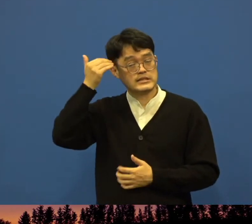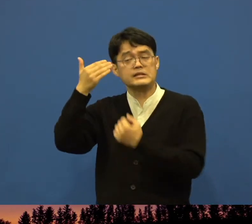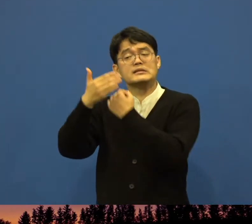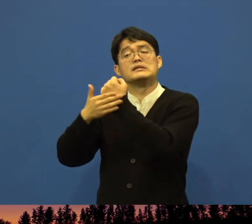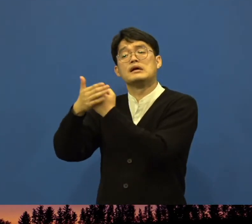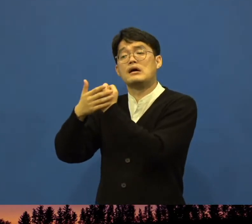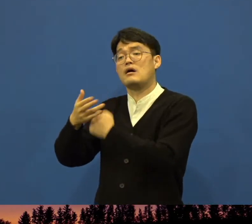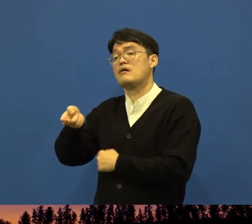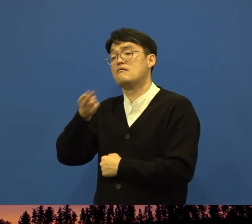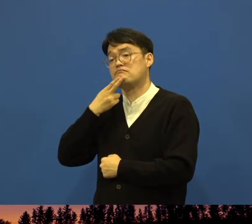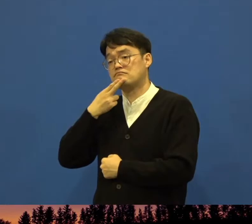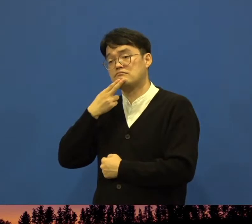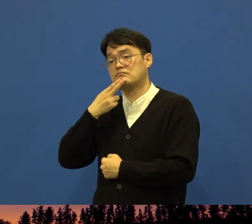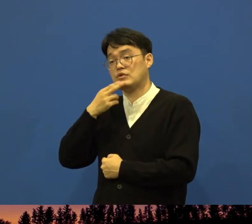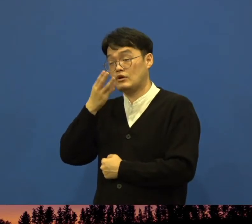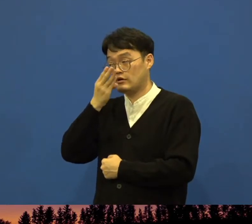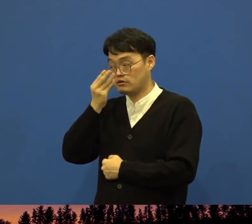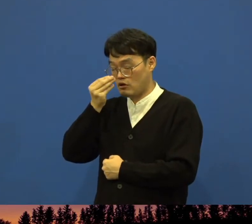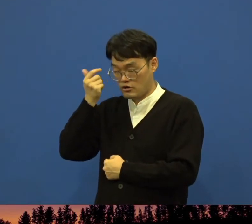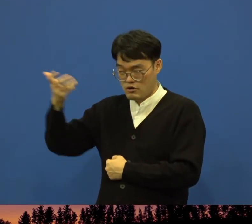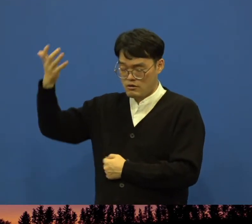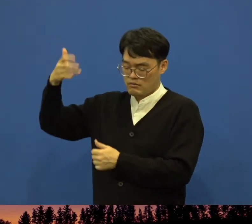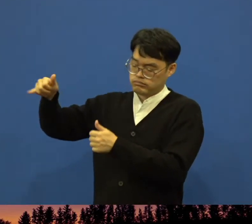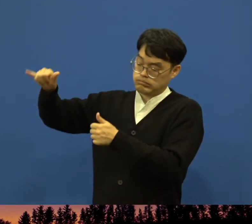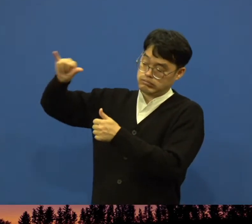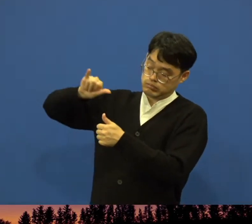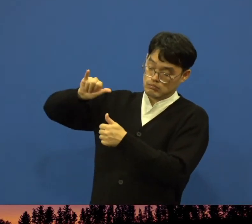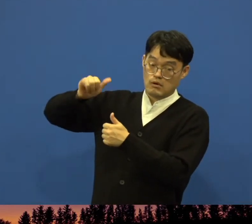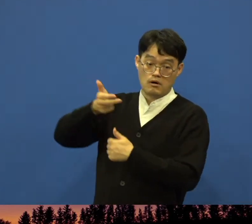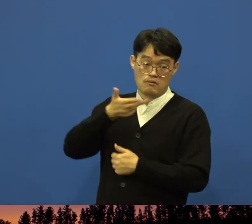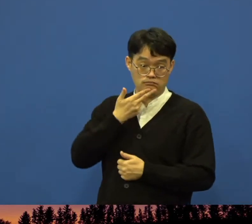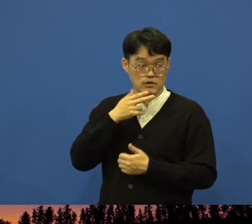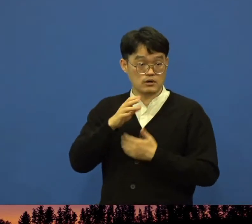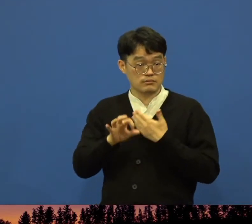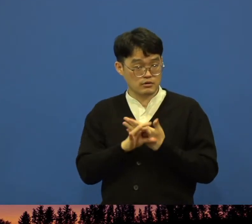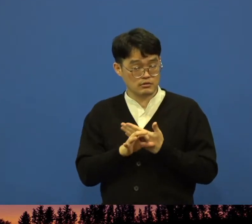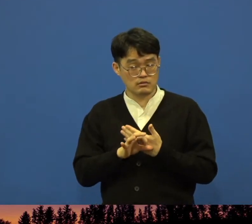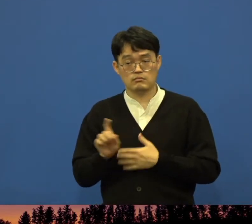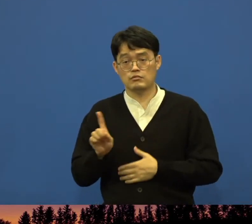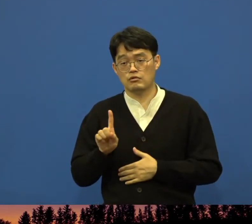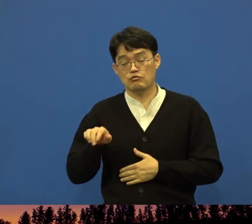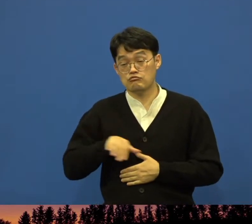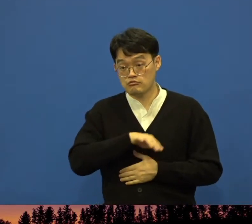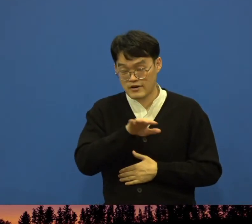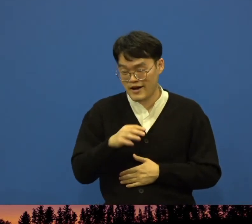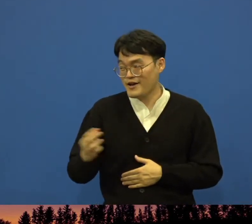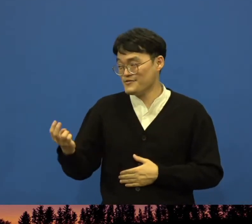없으니까 성령의 기름 부심이 없으니까 생명의 역사보다 비판의 영으로 생명을 죽이는 일들이